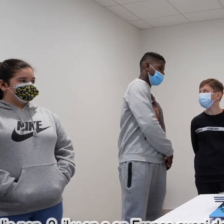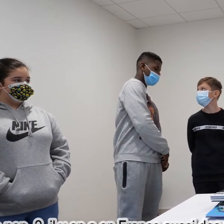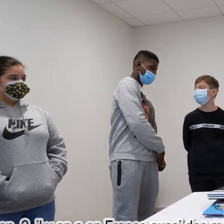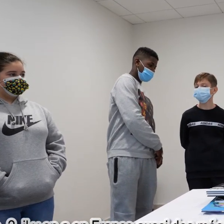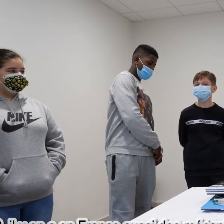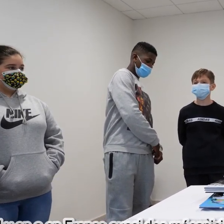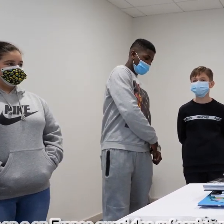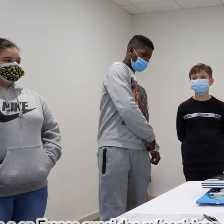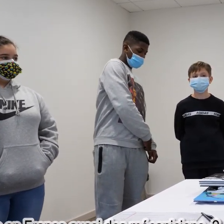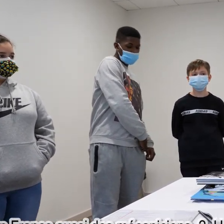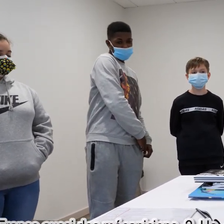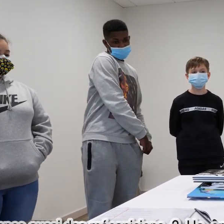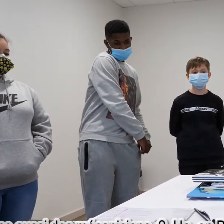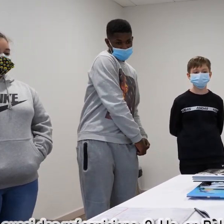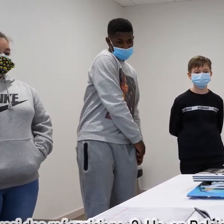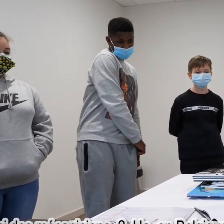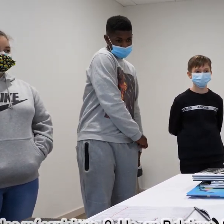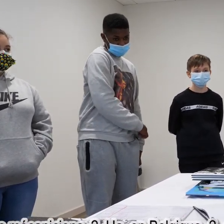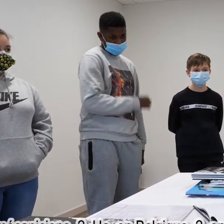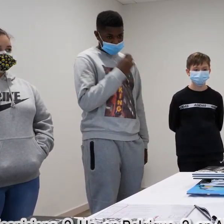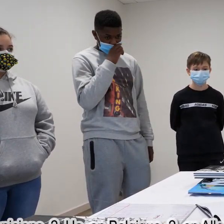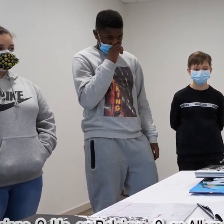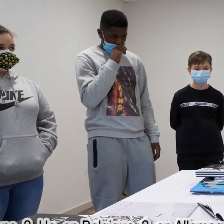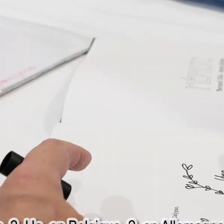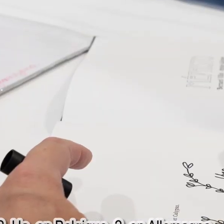Ah, en Belgique. L'Allemagne aussi.